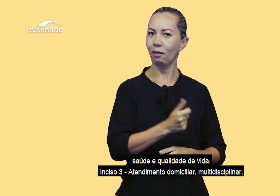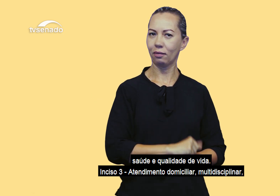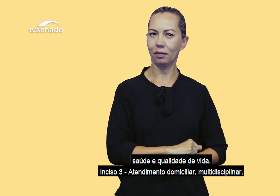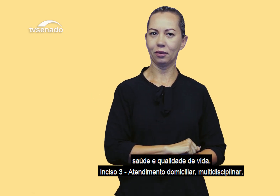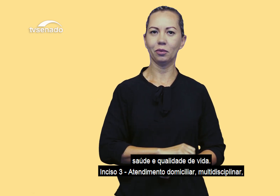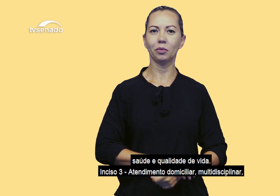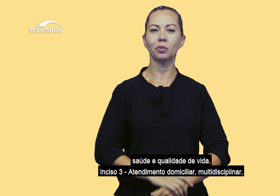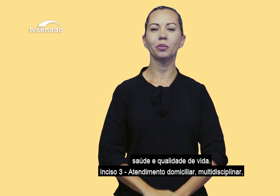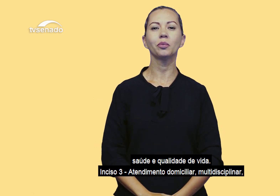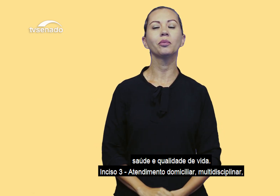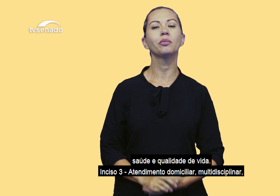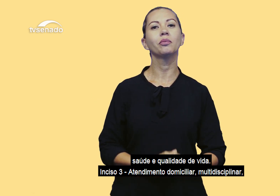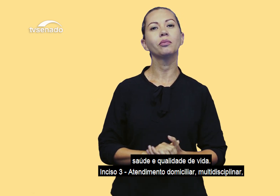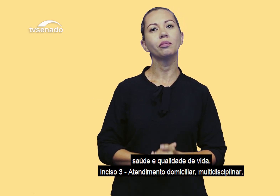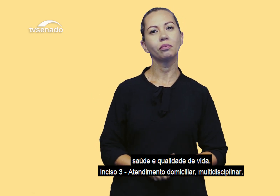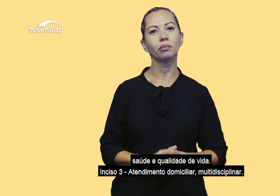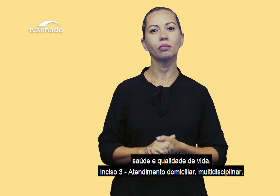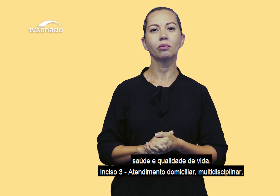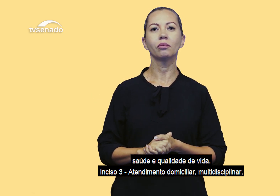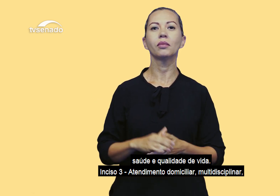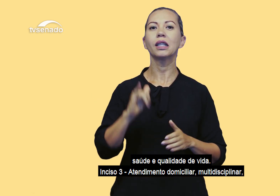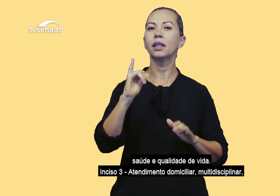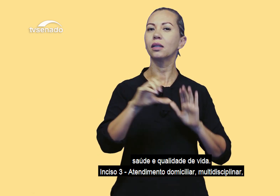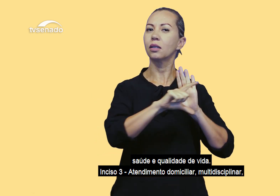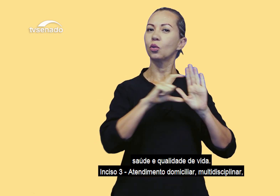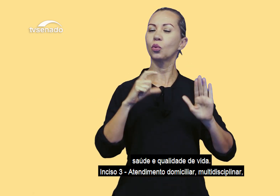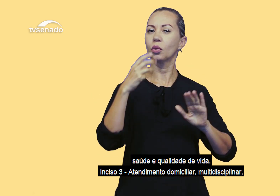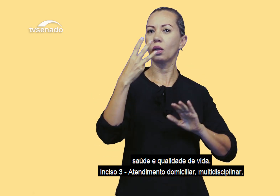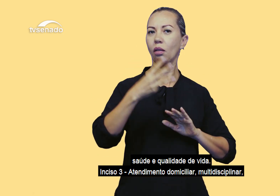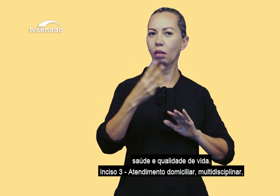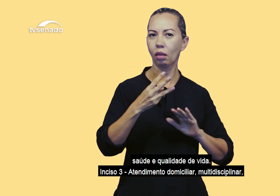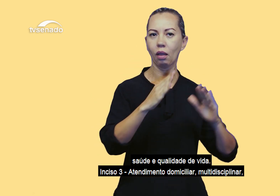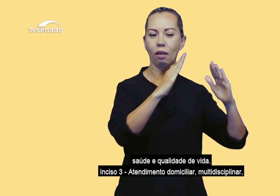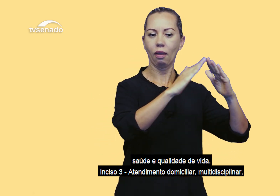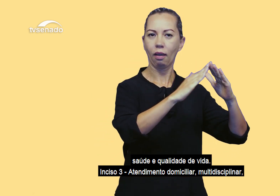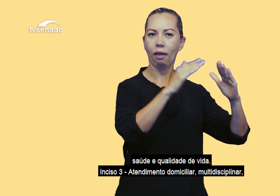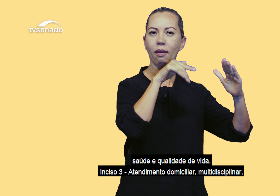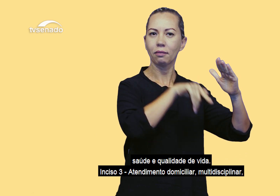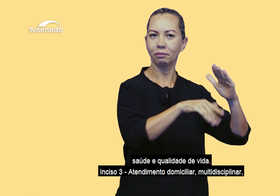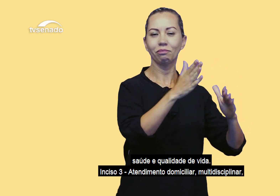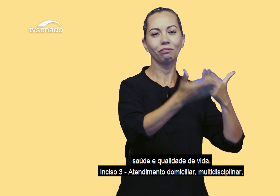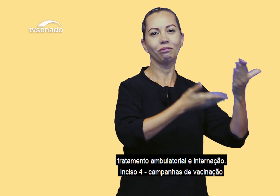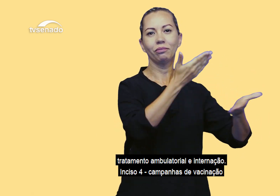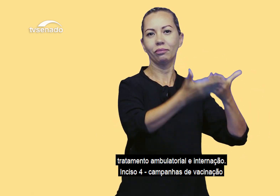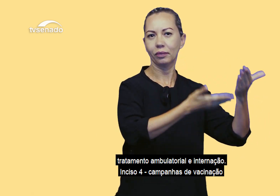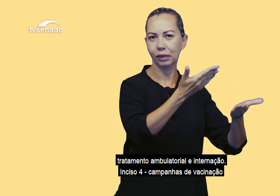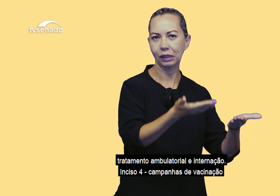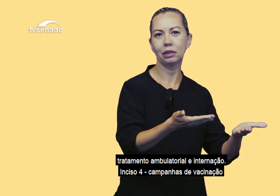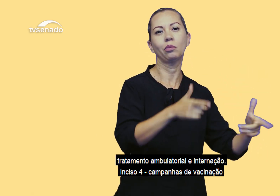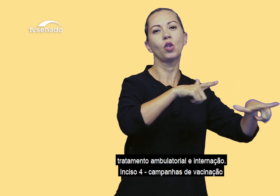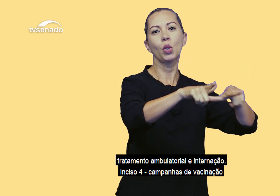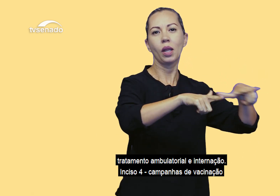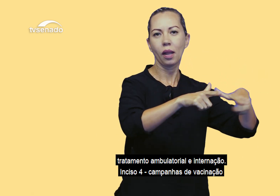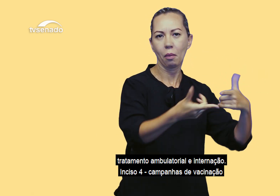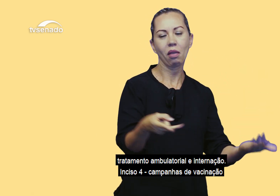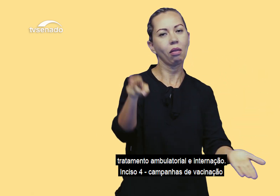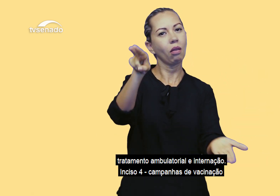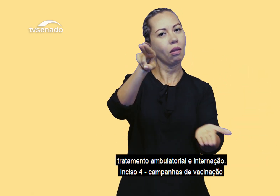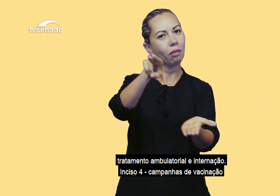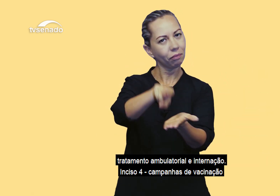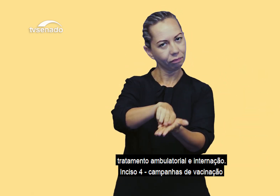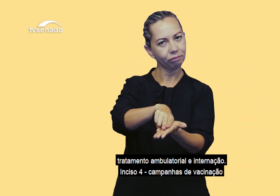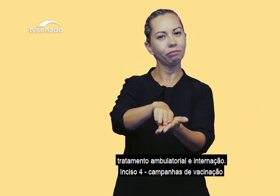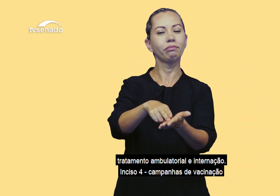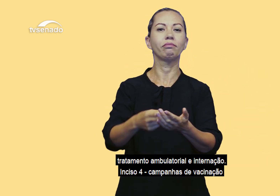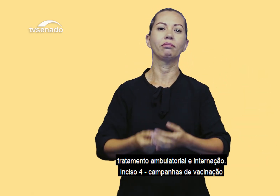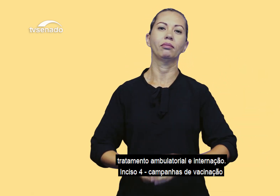Inciso 3º. Atendimento domiciliar multidisciplinar, tratamento ambulatorial